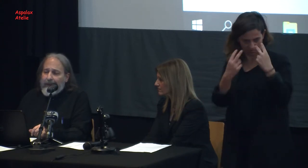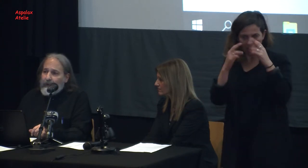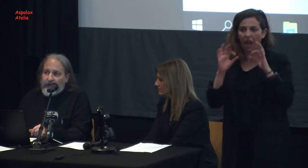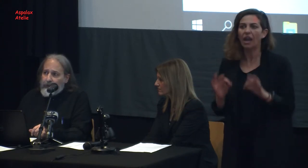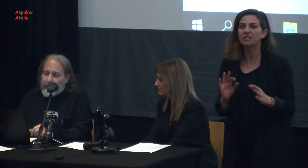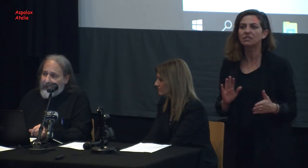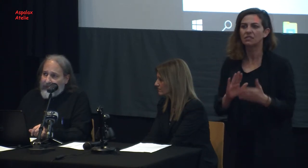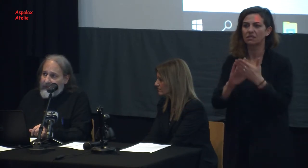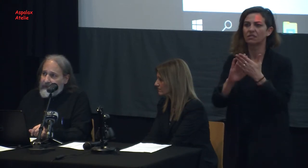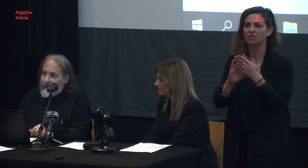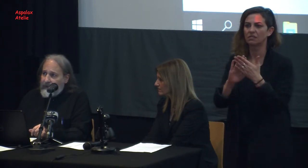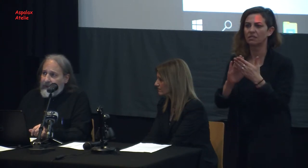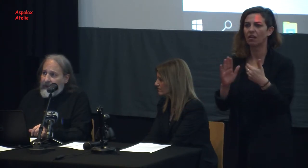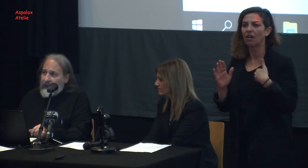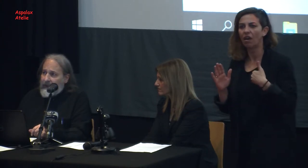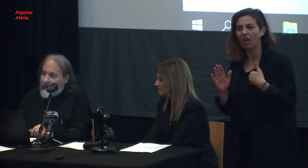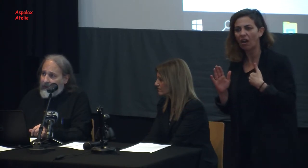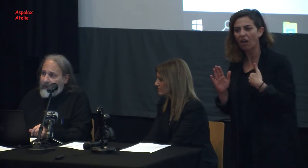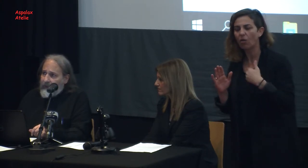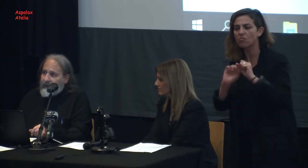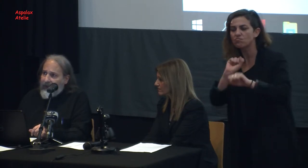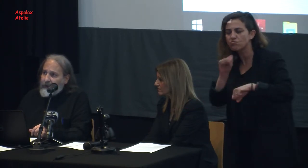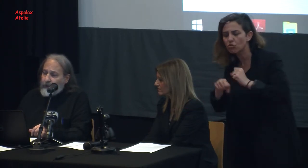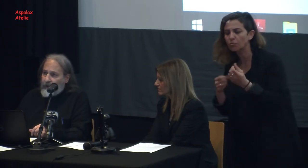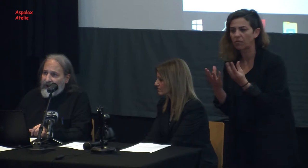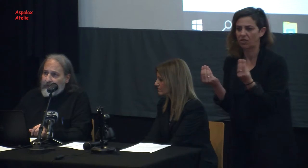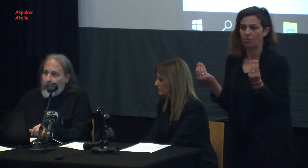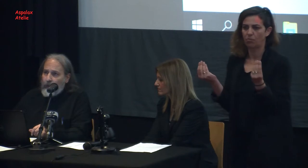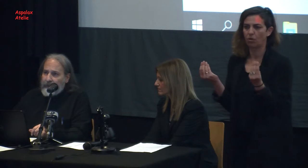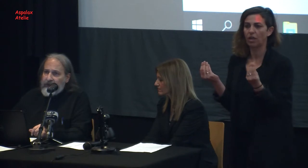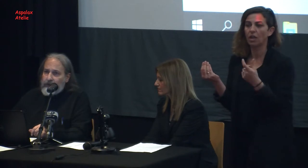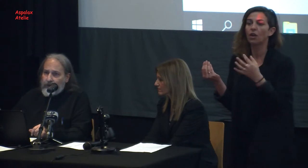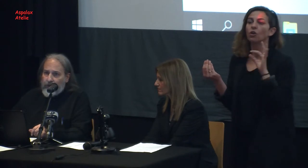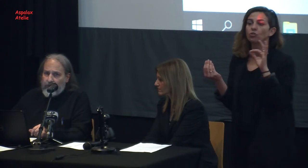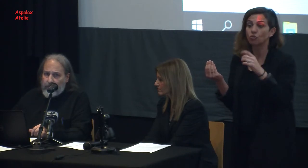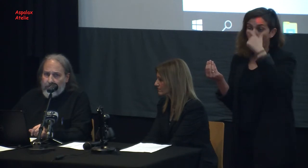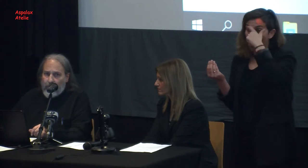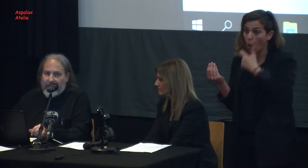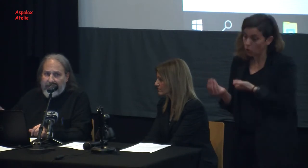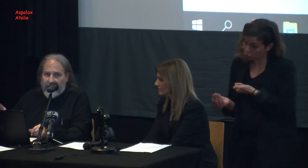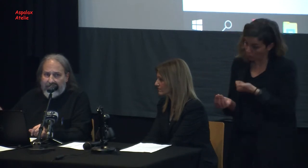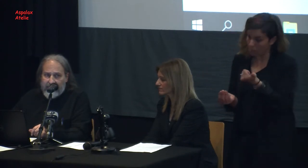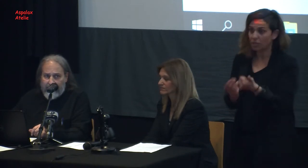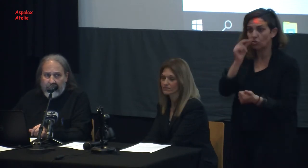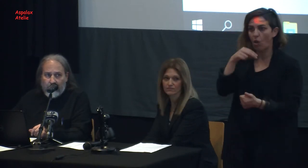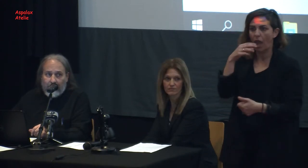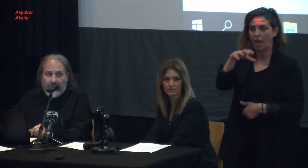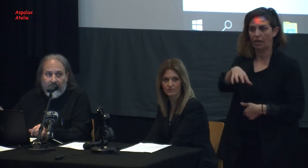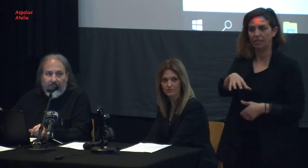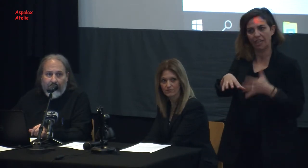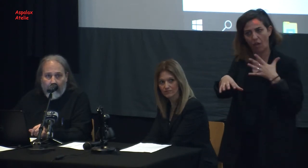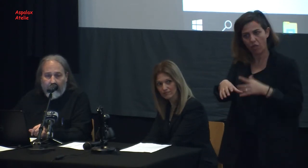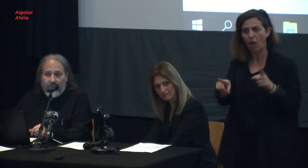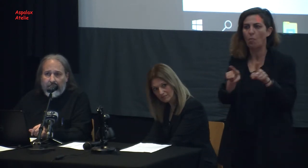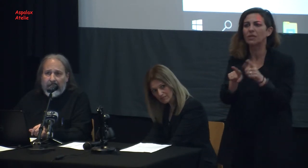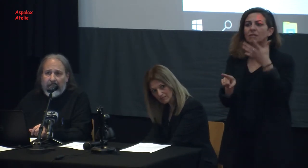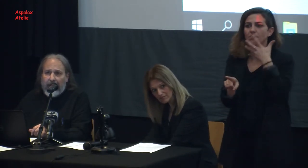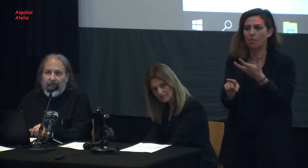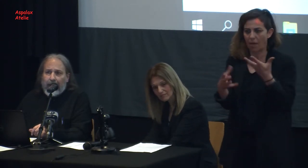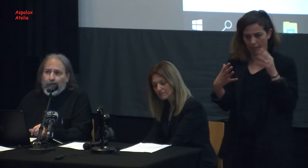Έκανα πάρα πολλές προσπάθειες για να εντάξω τον εαυτό μου πίσω στο σώμα της Εκκλησίας, στο σώμα των